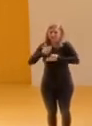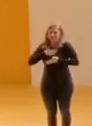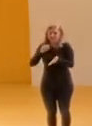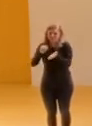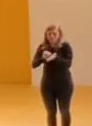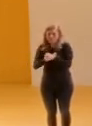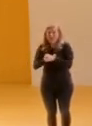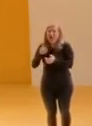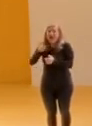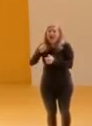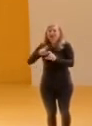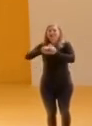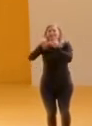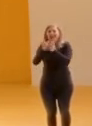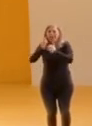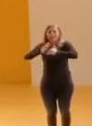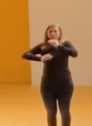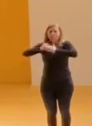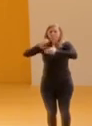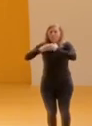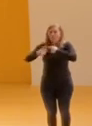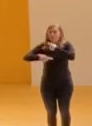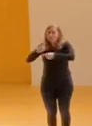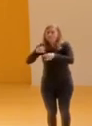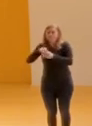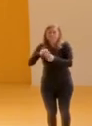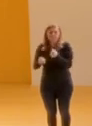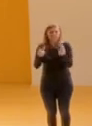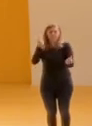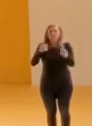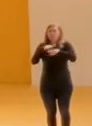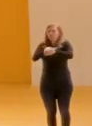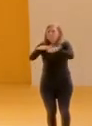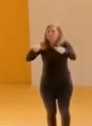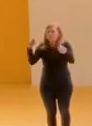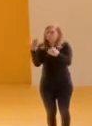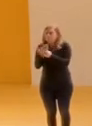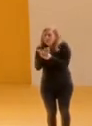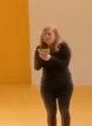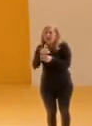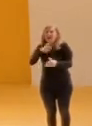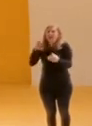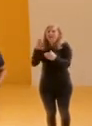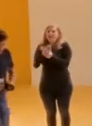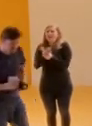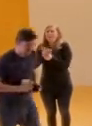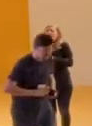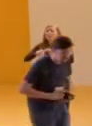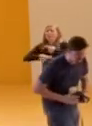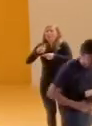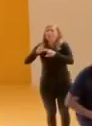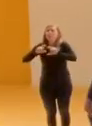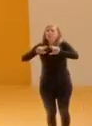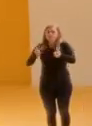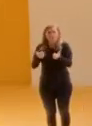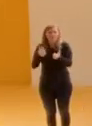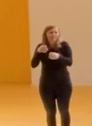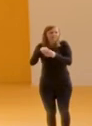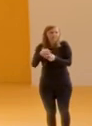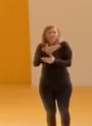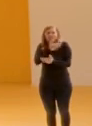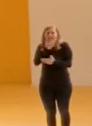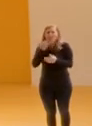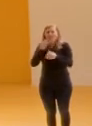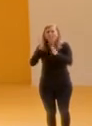w całej strukturze produkcji mamy wysyp firm które tak naprawdę produkują rzeczy nie mające bezpośredniej fizycznej